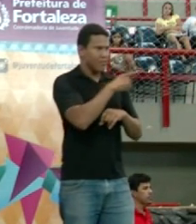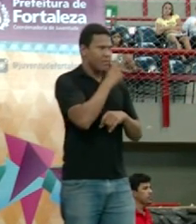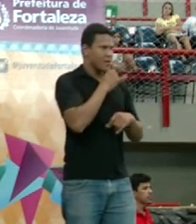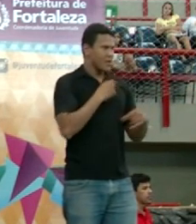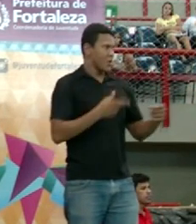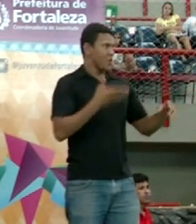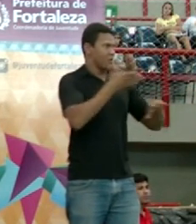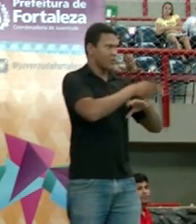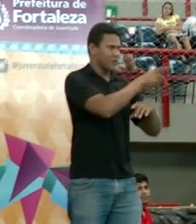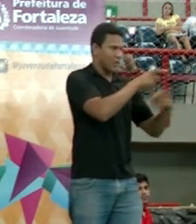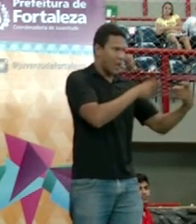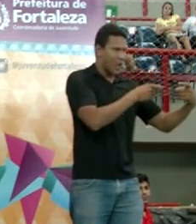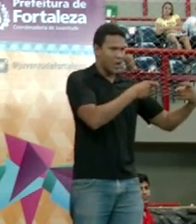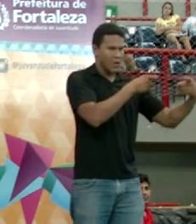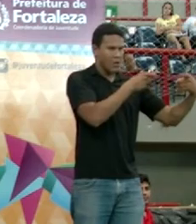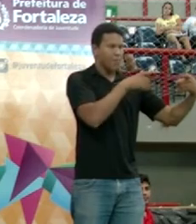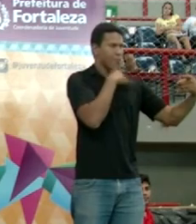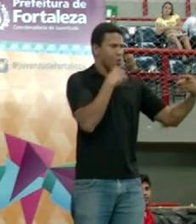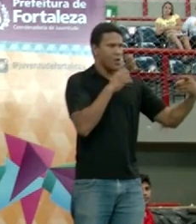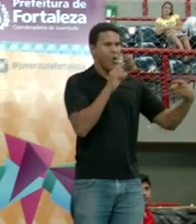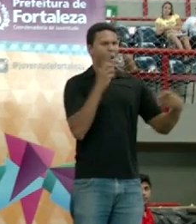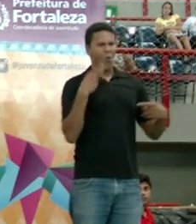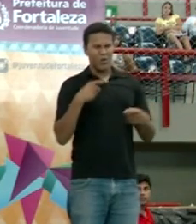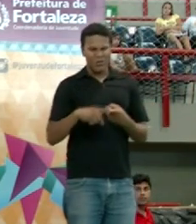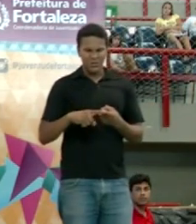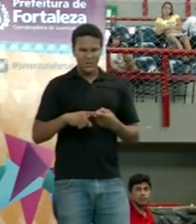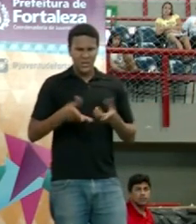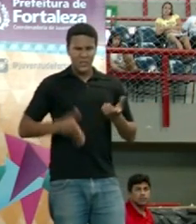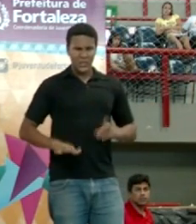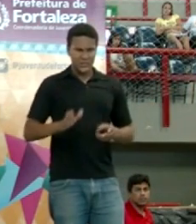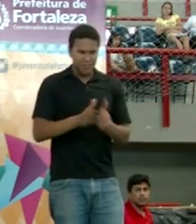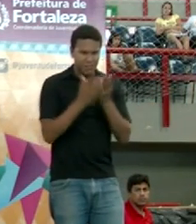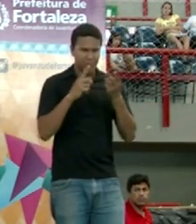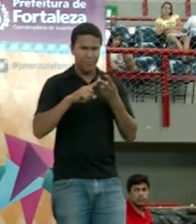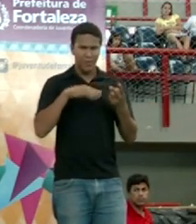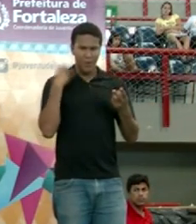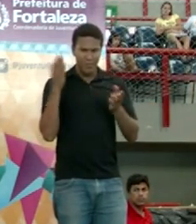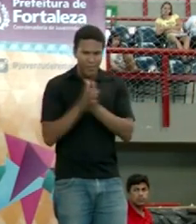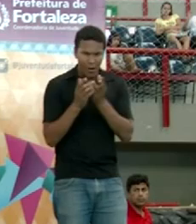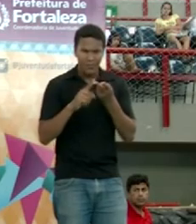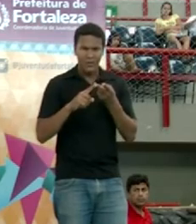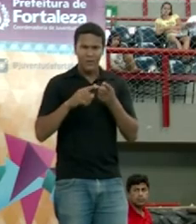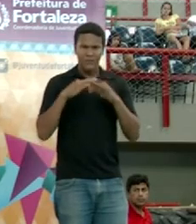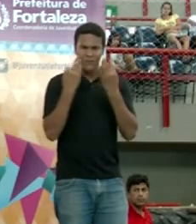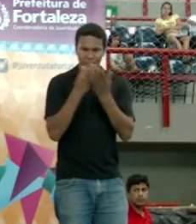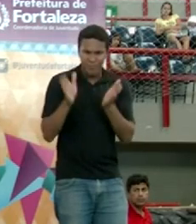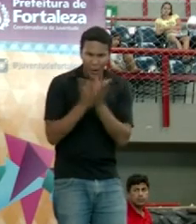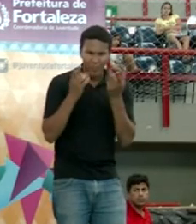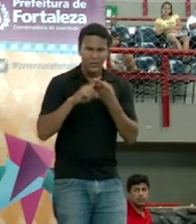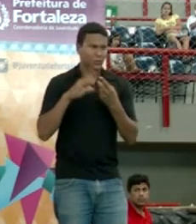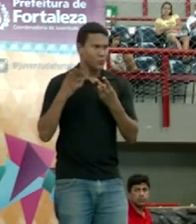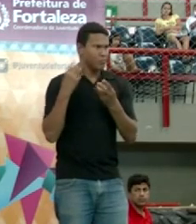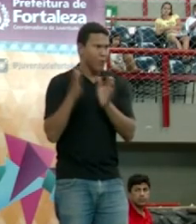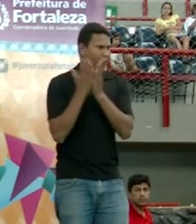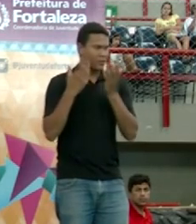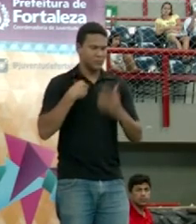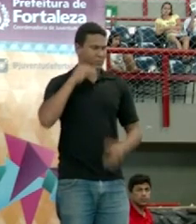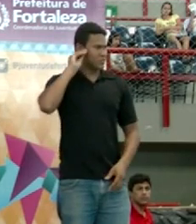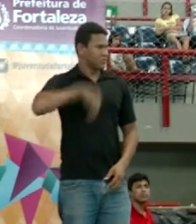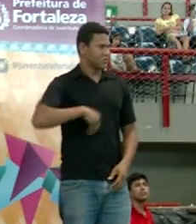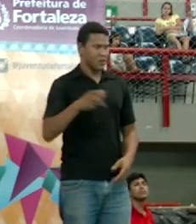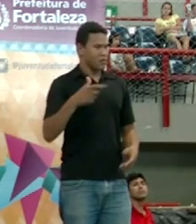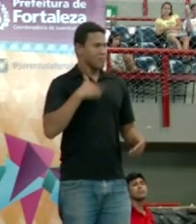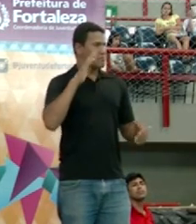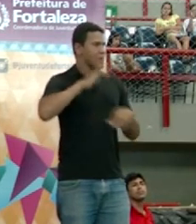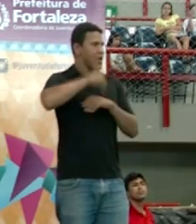pobre. Tem gente que prefere ser cavaleiro, porque tem a questão da honra, tem a questão de que as novinhas vão ficar: